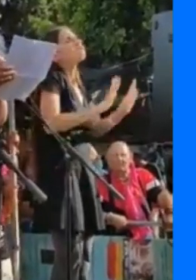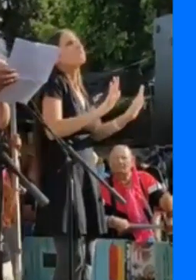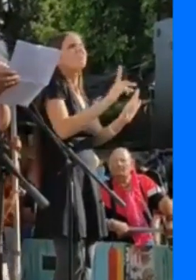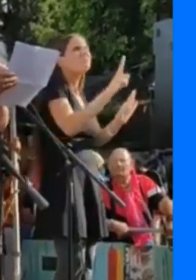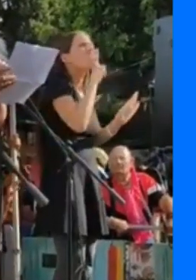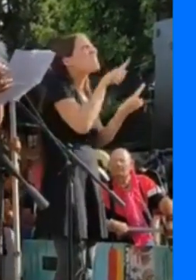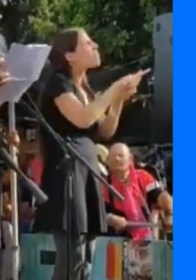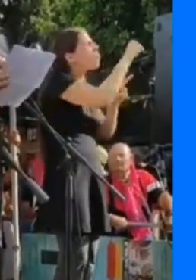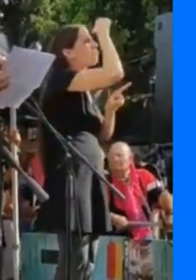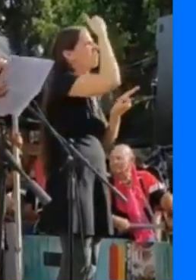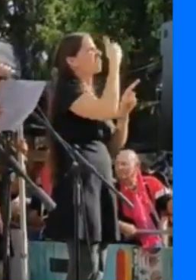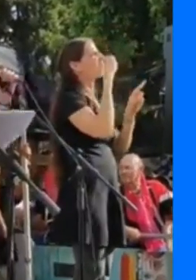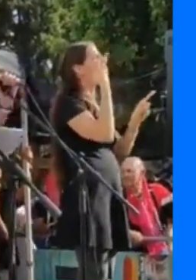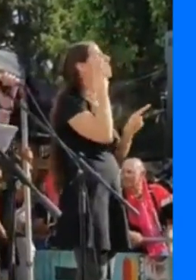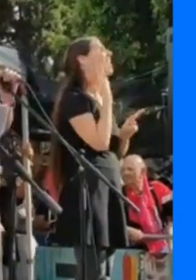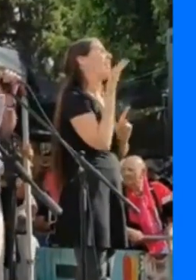מחתימה.